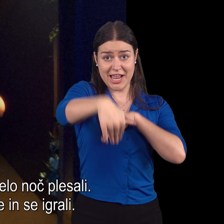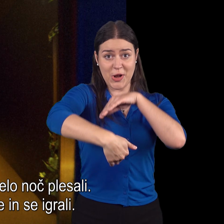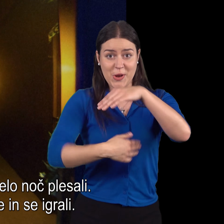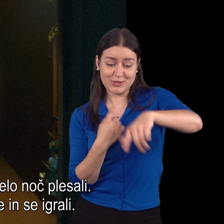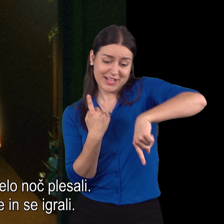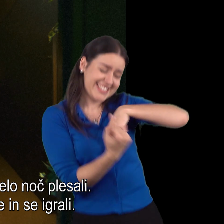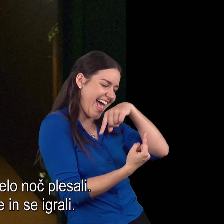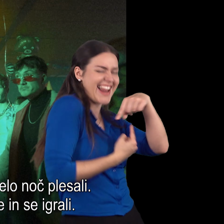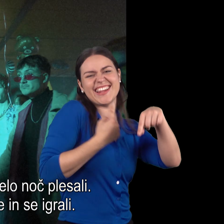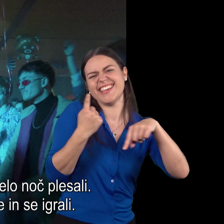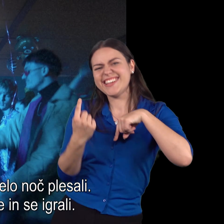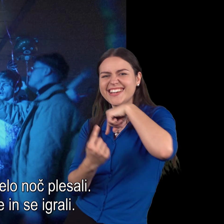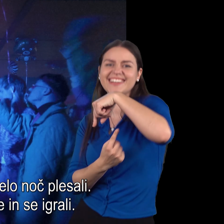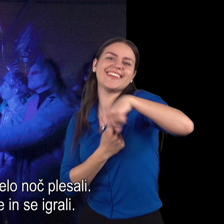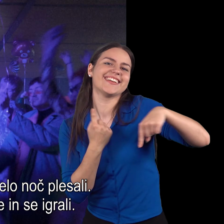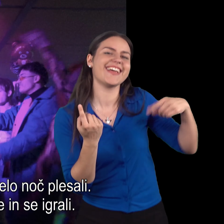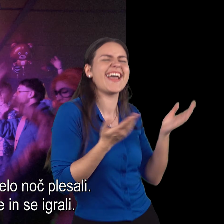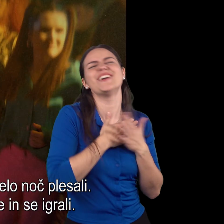bomo celo noč plesali,